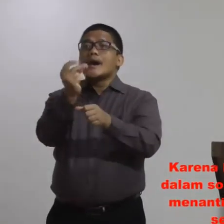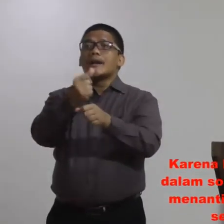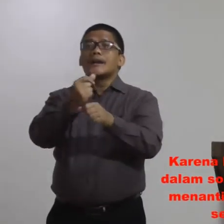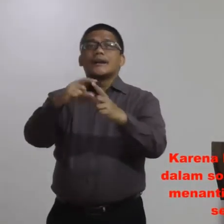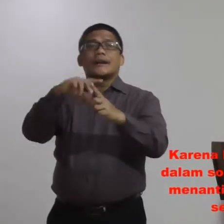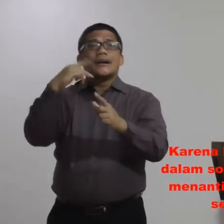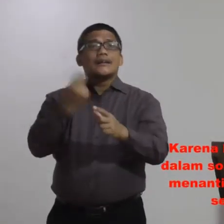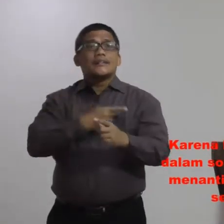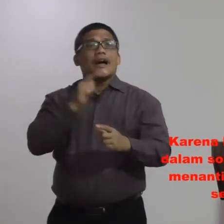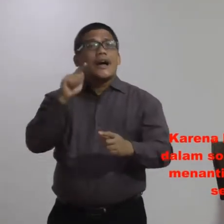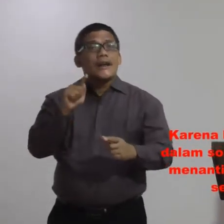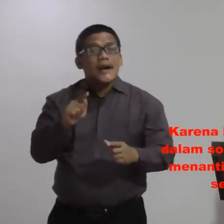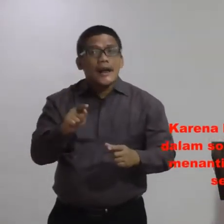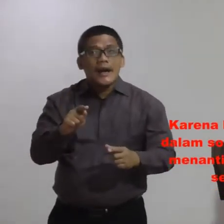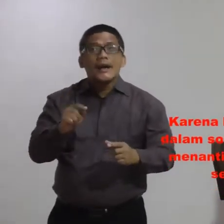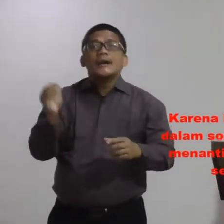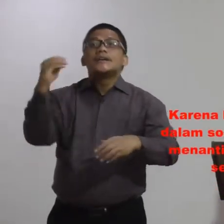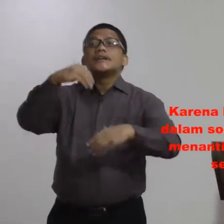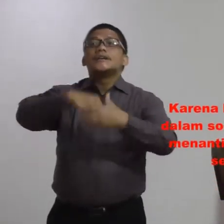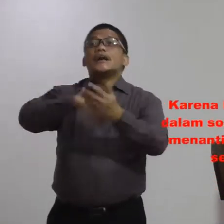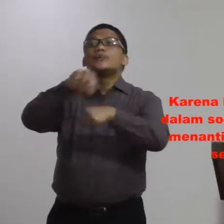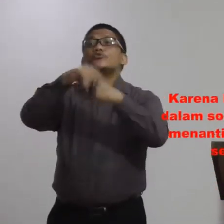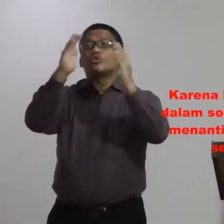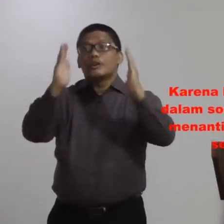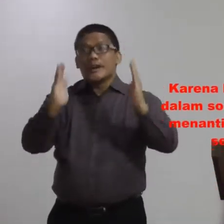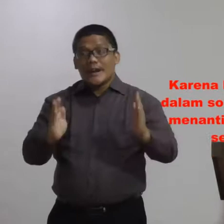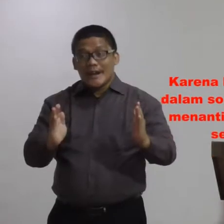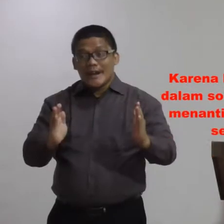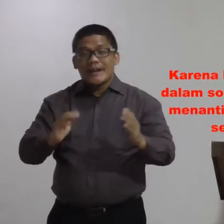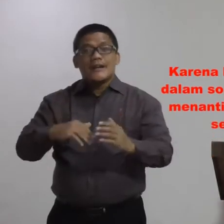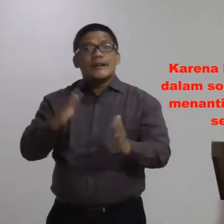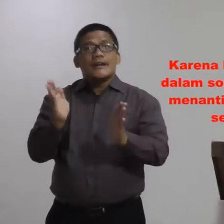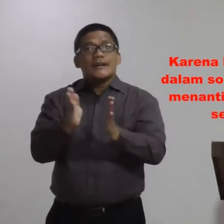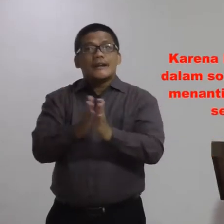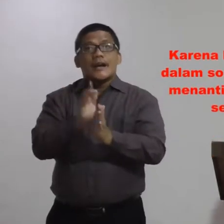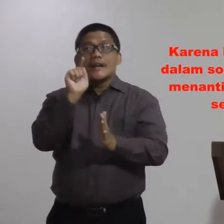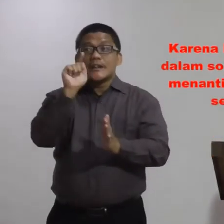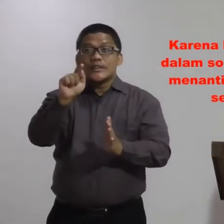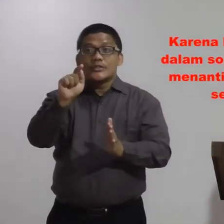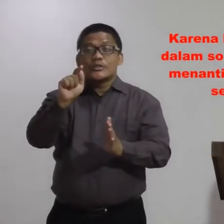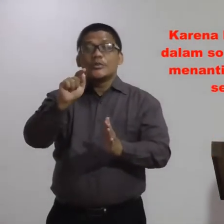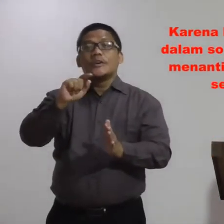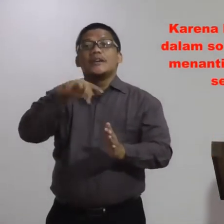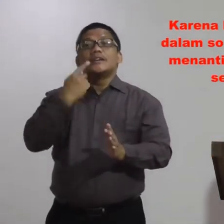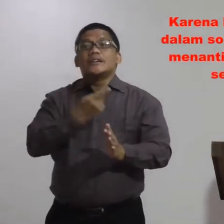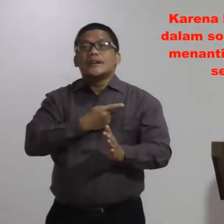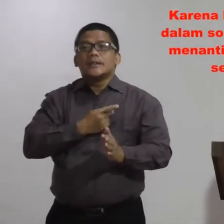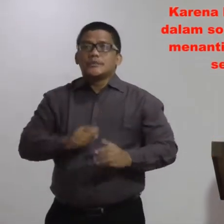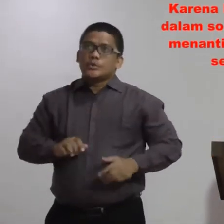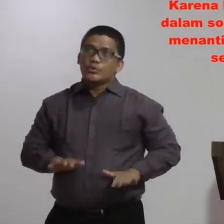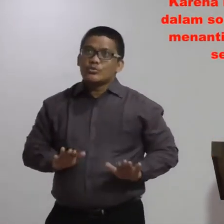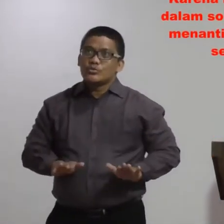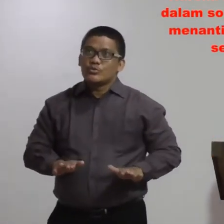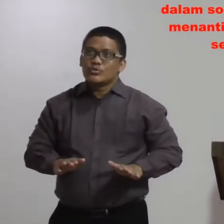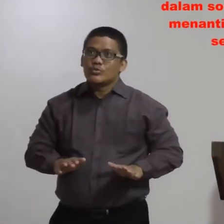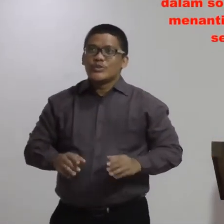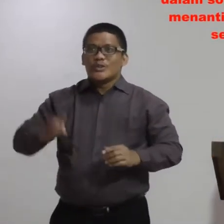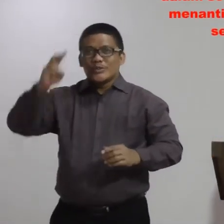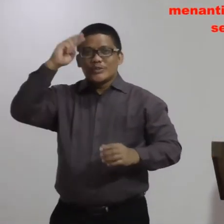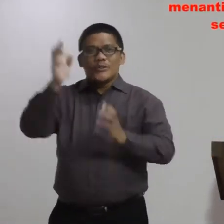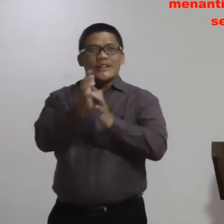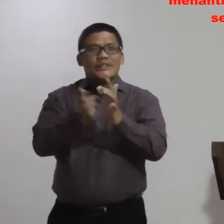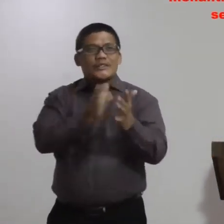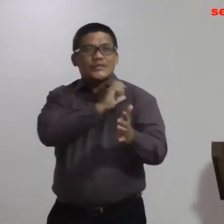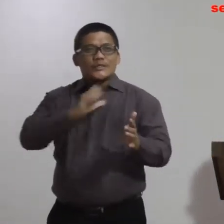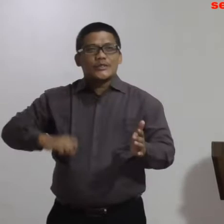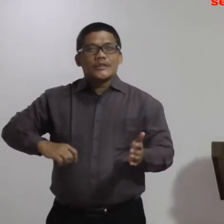kewargaan kita adalah di dalam sorga, dan dari situ juga kita menantikan Tuhan Yesus Kristus